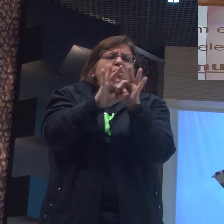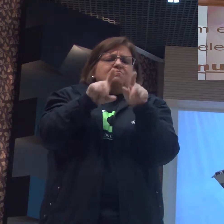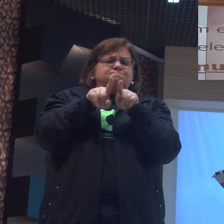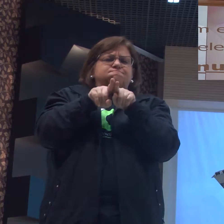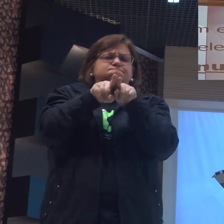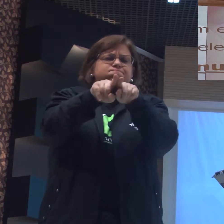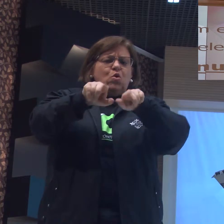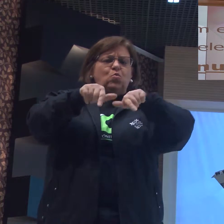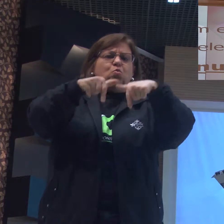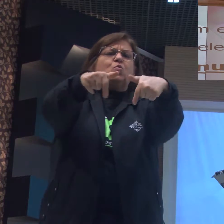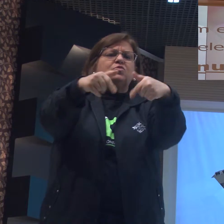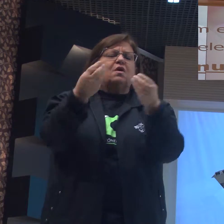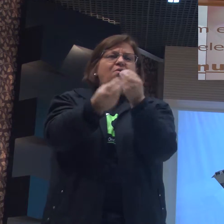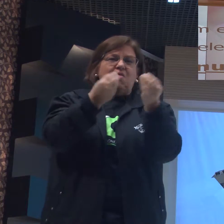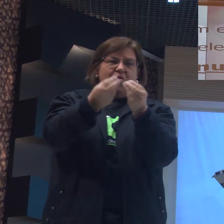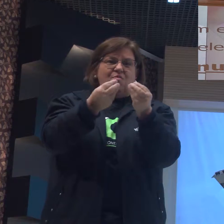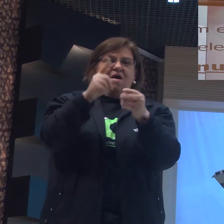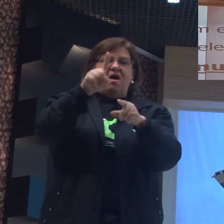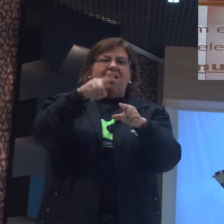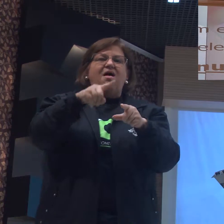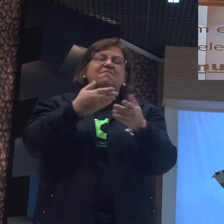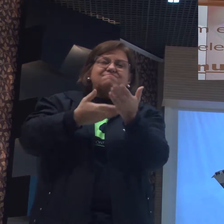que contribuiu para o valor da unidade? A